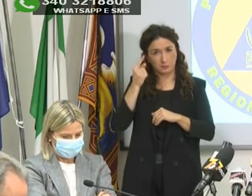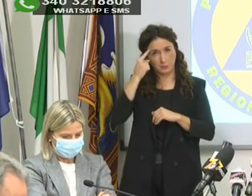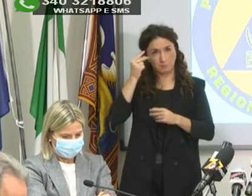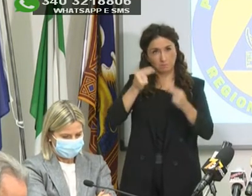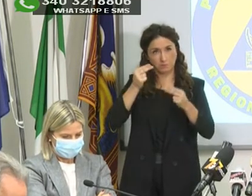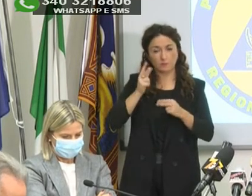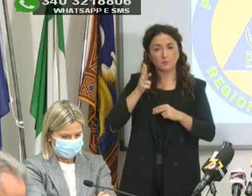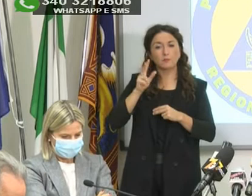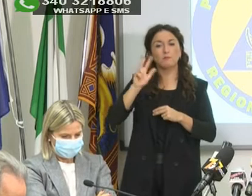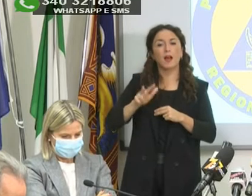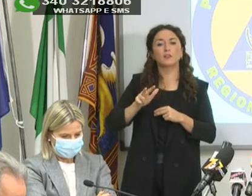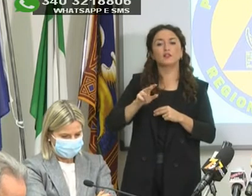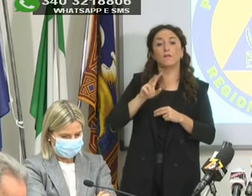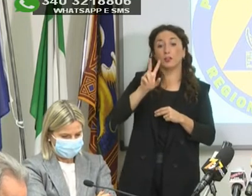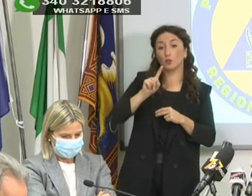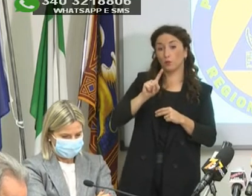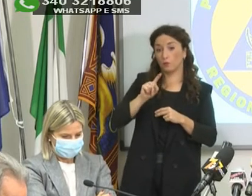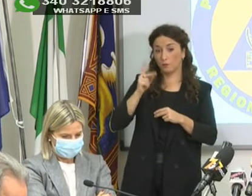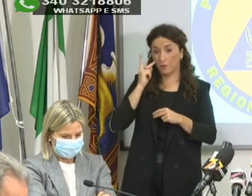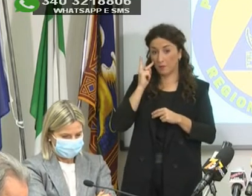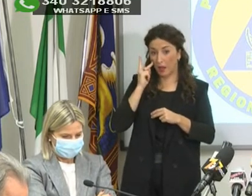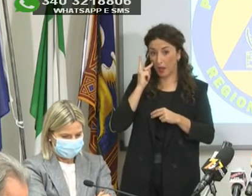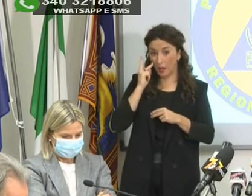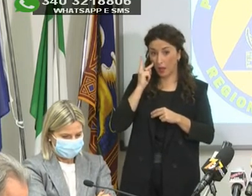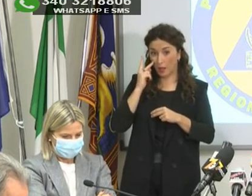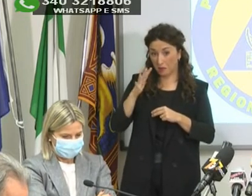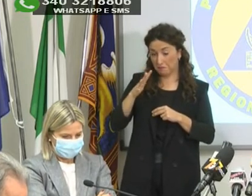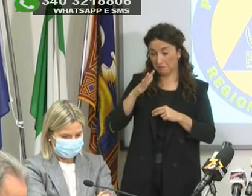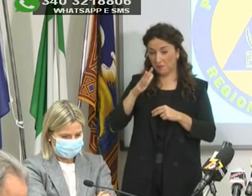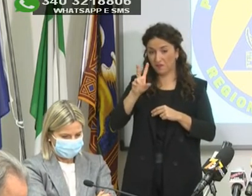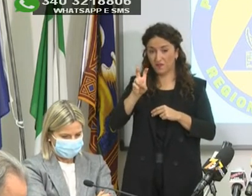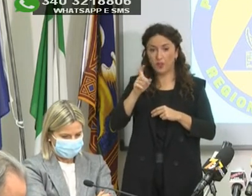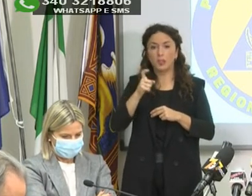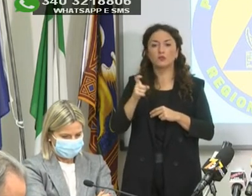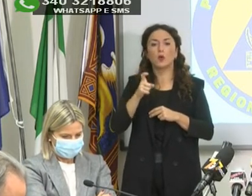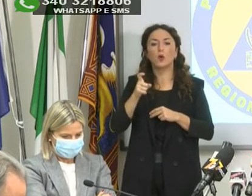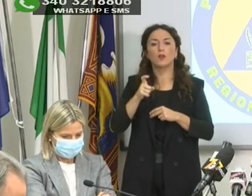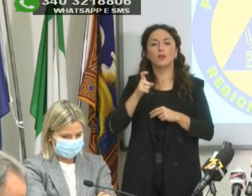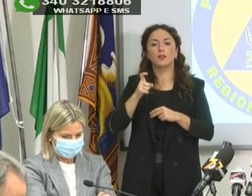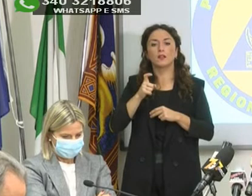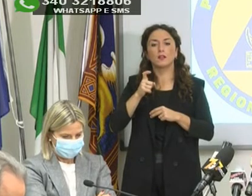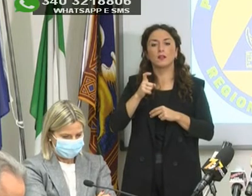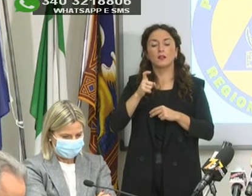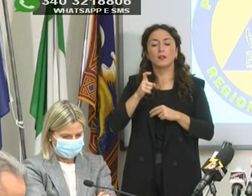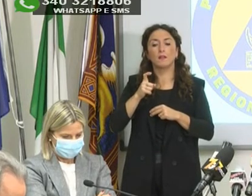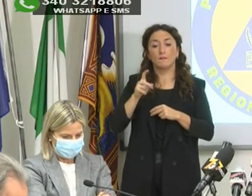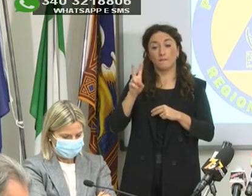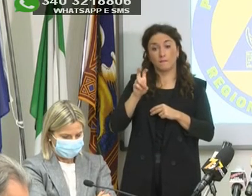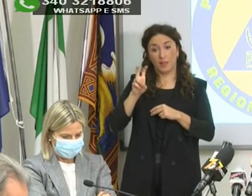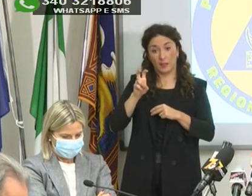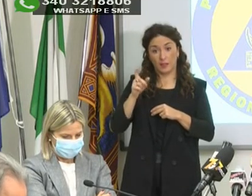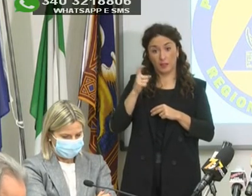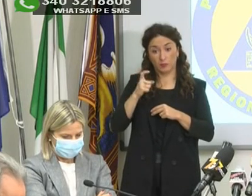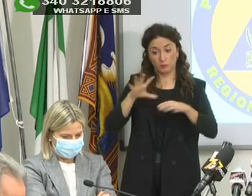conto, 13 marzo, 21 febbraio, insomma una ventina di giorni, in 20 giorni dall'esordio